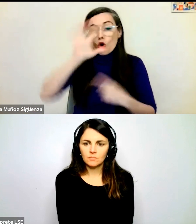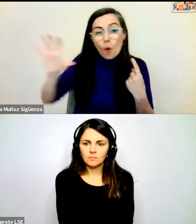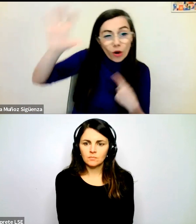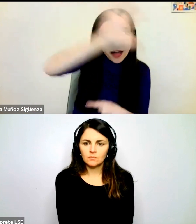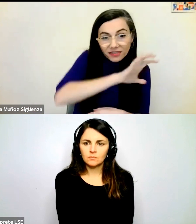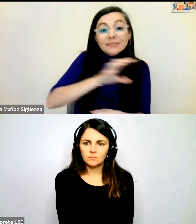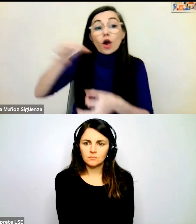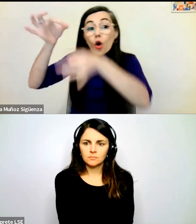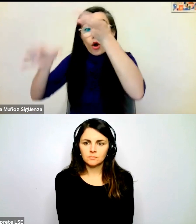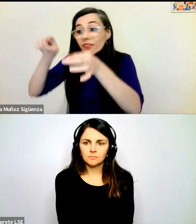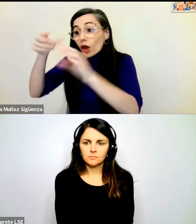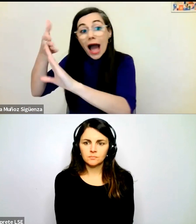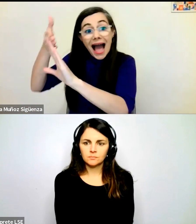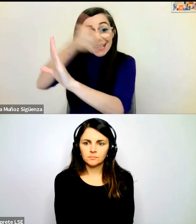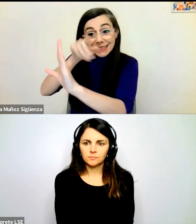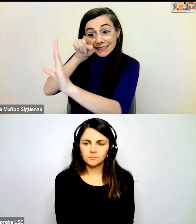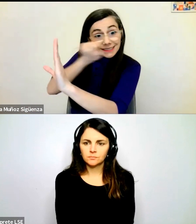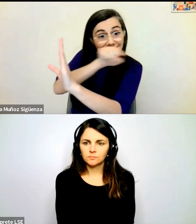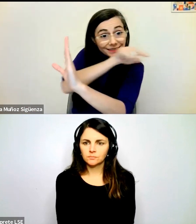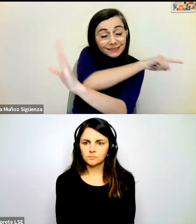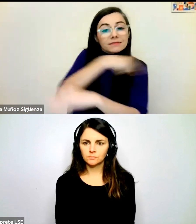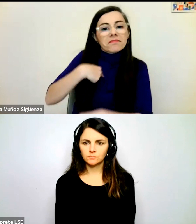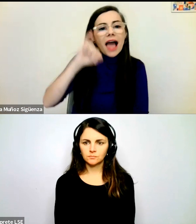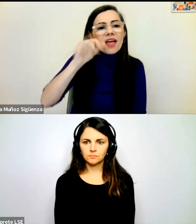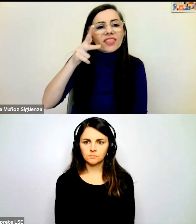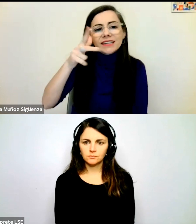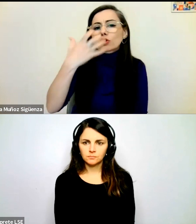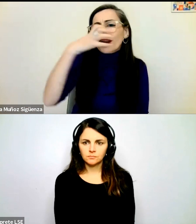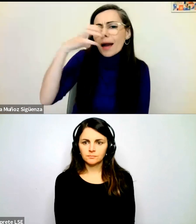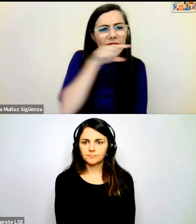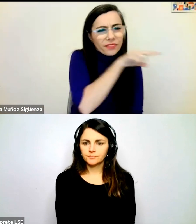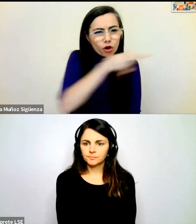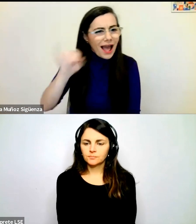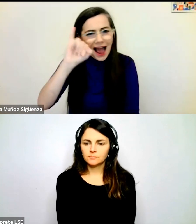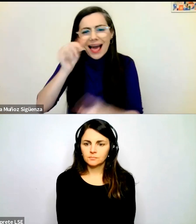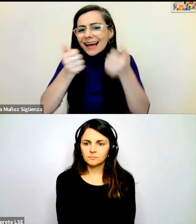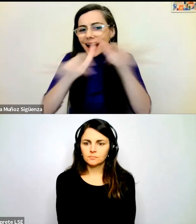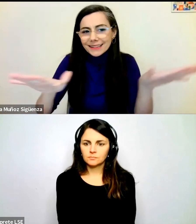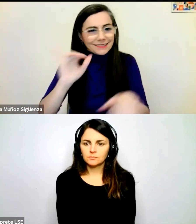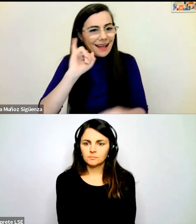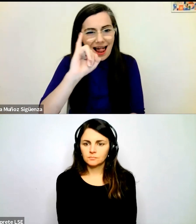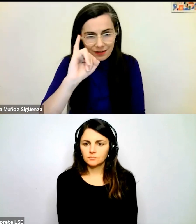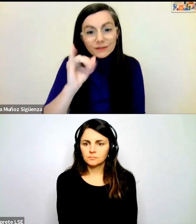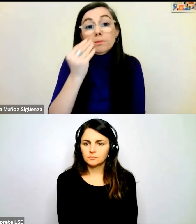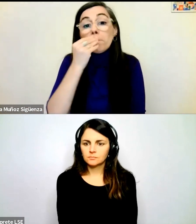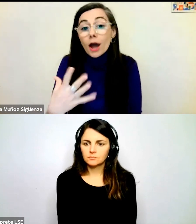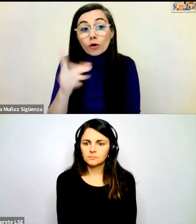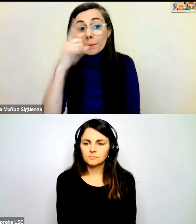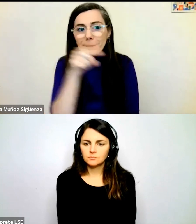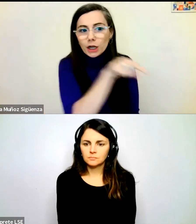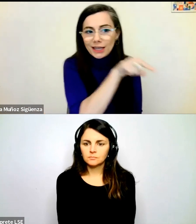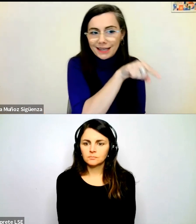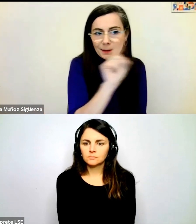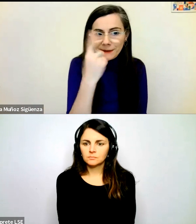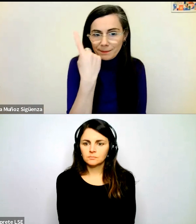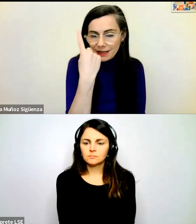de las denuncias, pues que sepáis que tanto a nivel nacional como a nivel autonómico tenéis derecho a reclamar y es